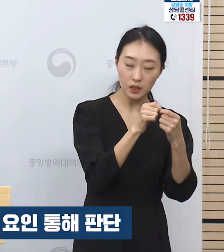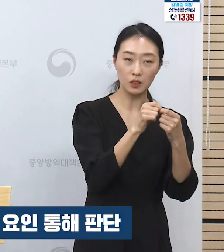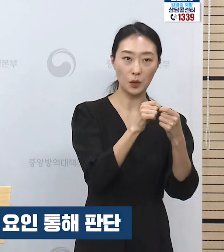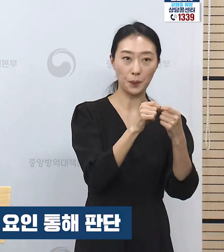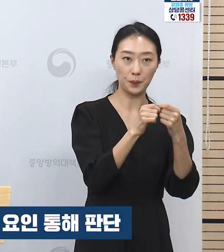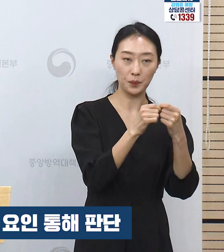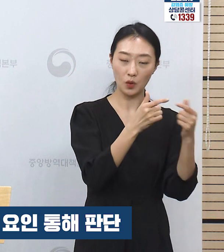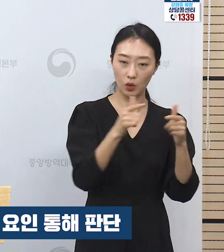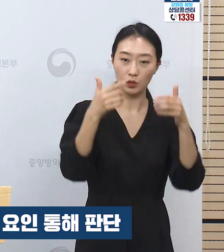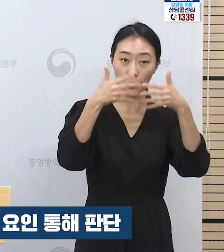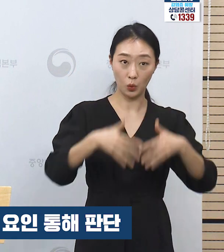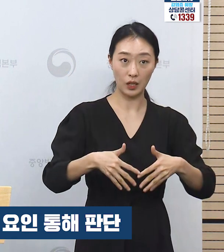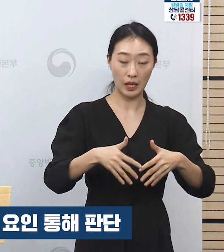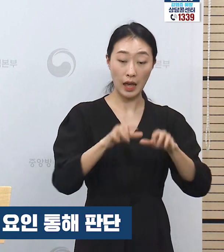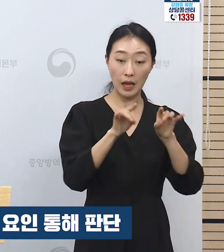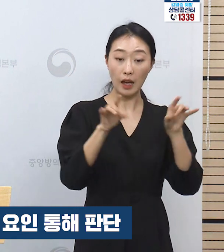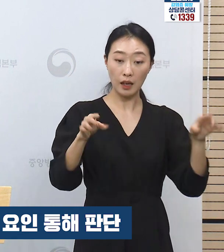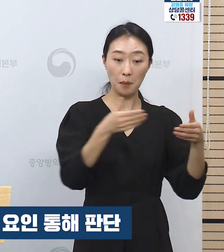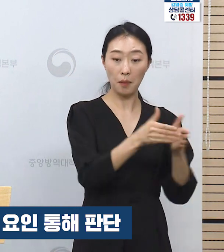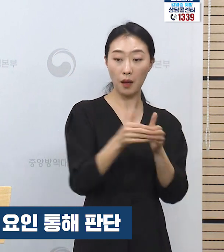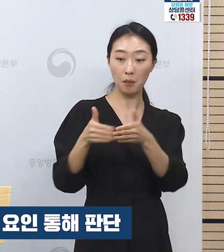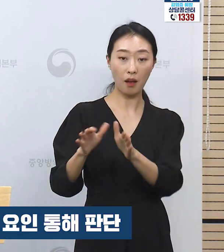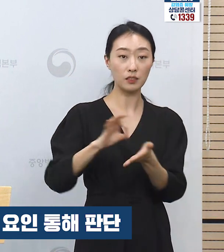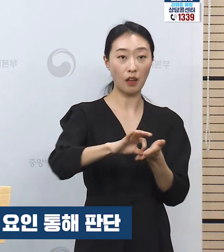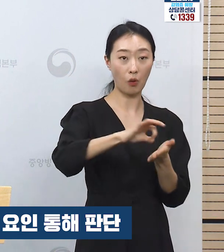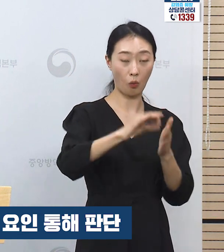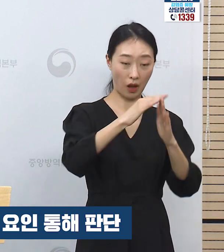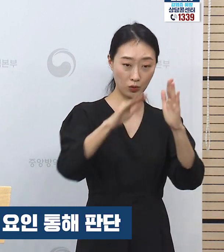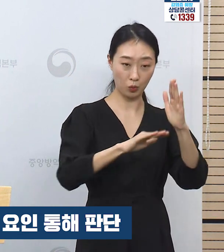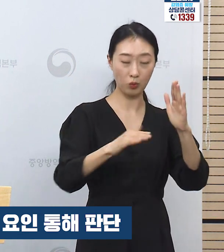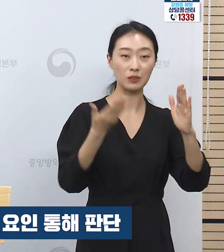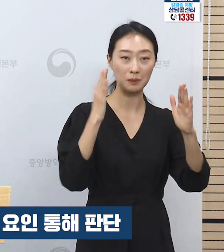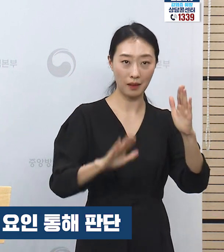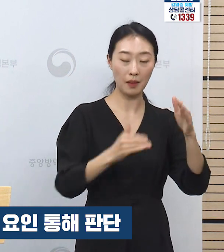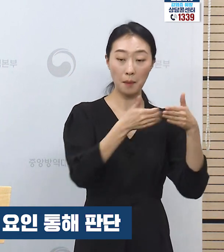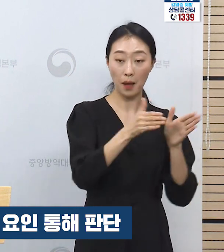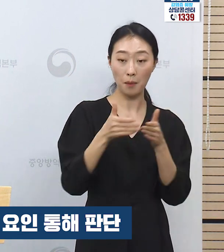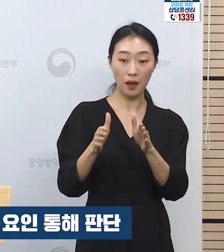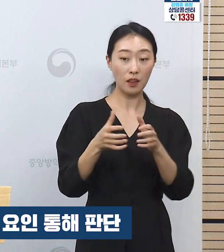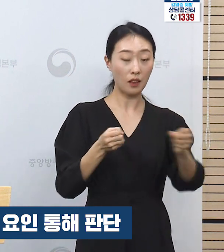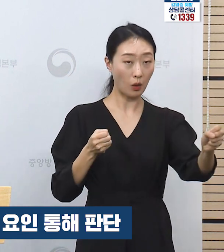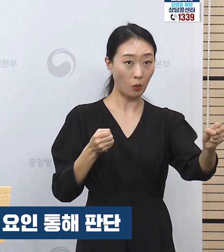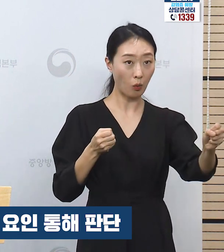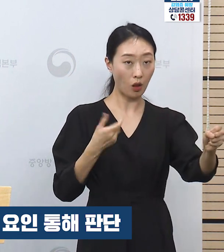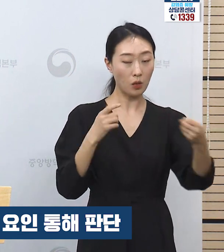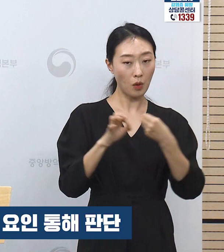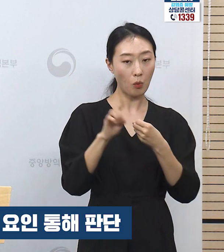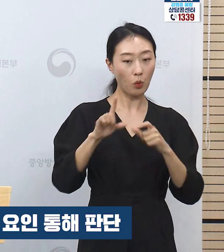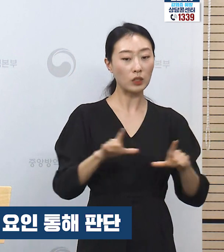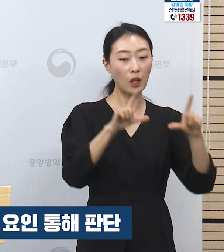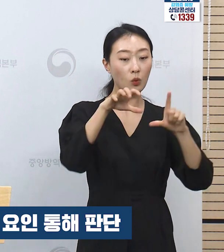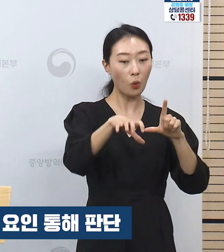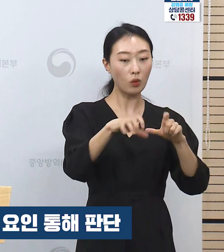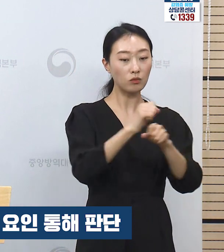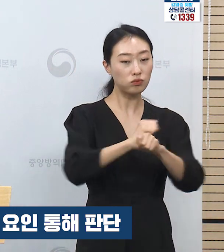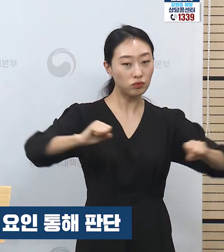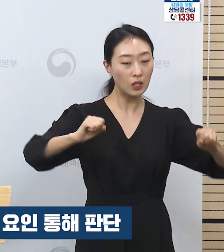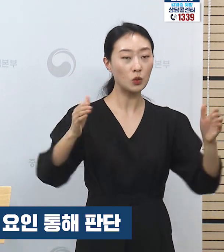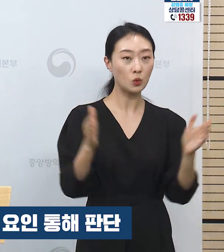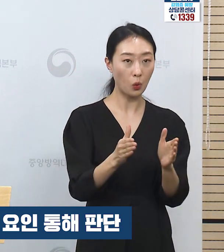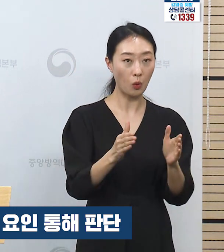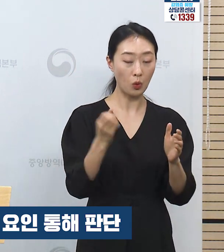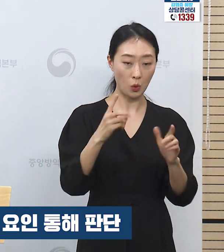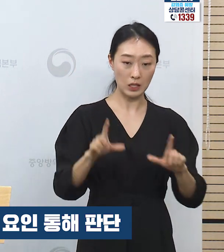예를 들자면 뭐 각자 방을 쓴다든지 또 거주하는 공간의 크기라든지 또 생활 시간대의 차이라든지 이런